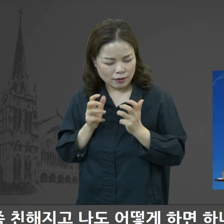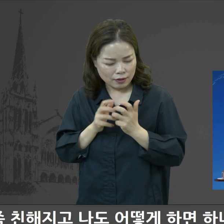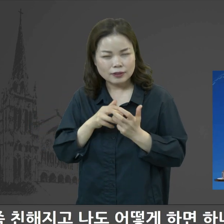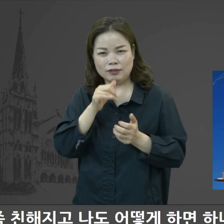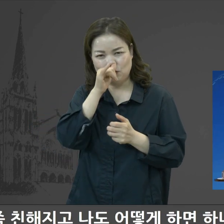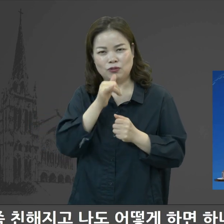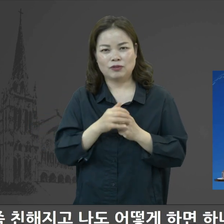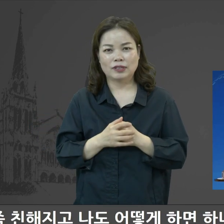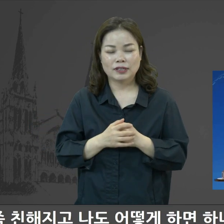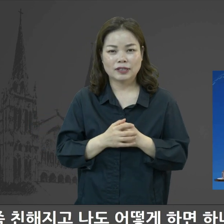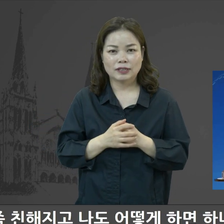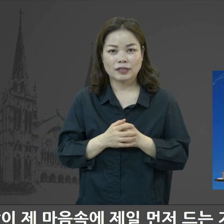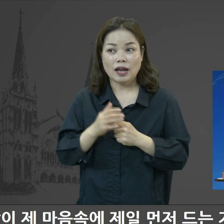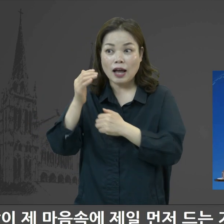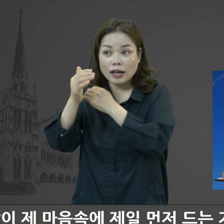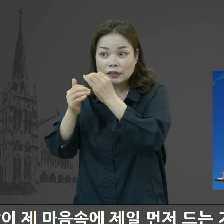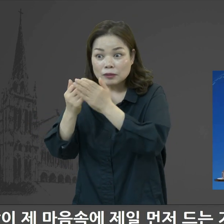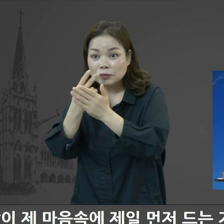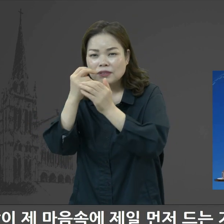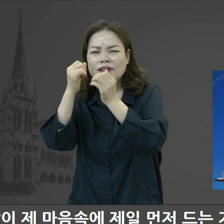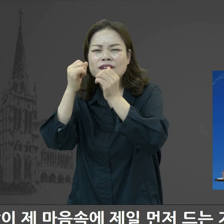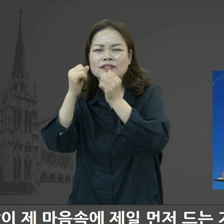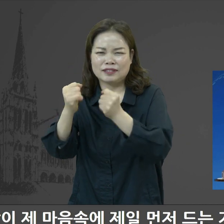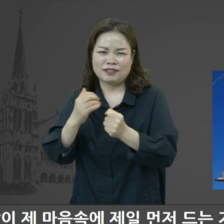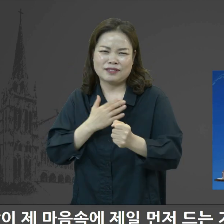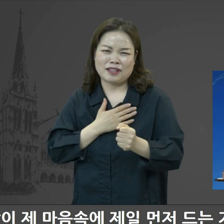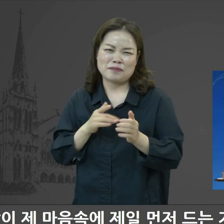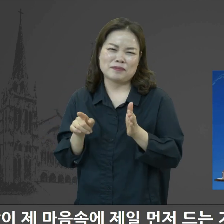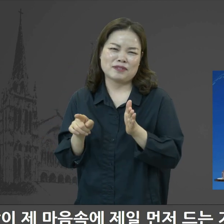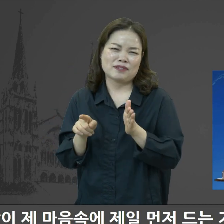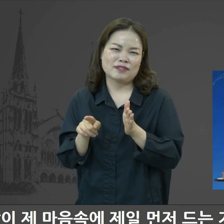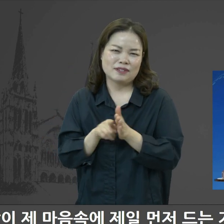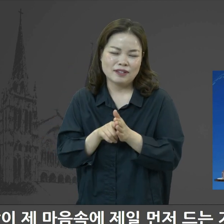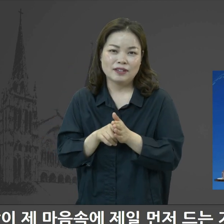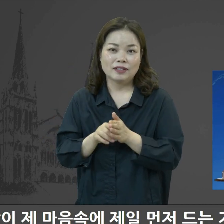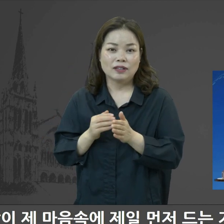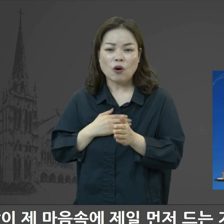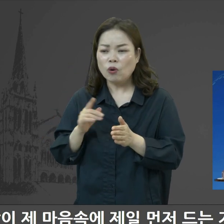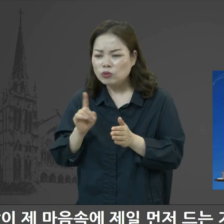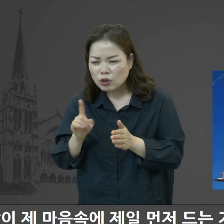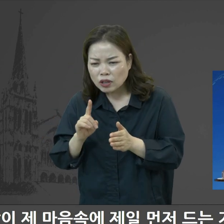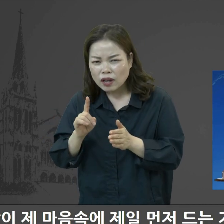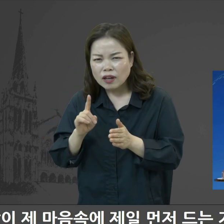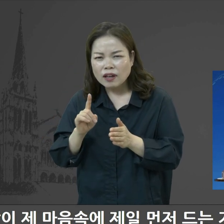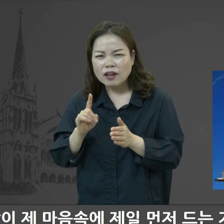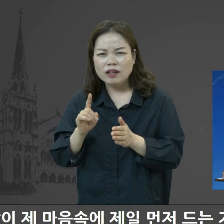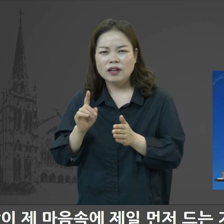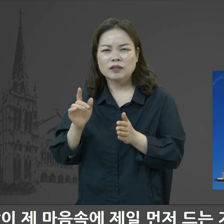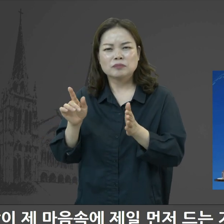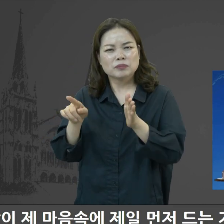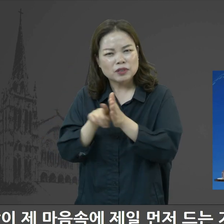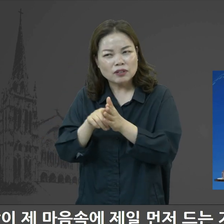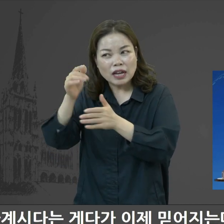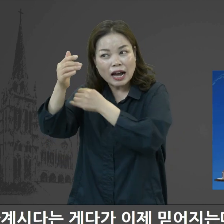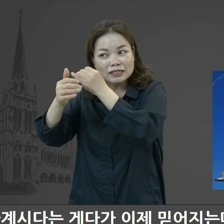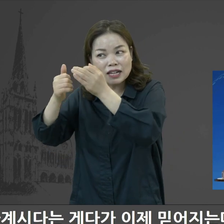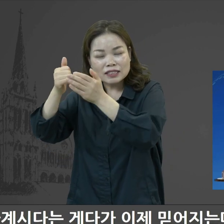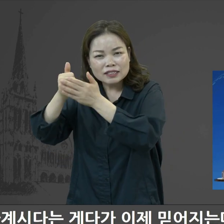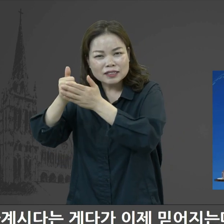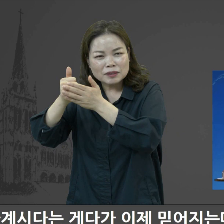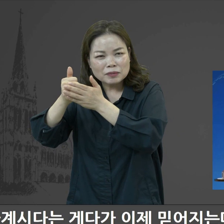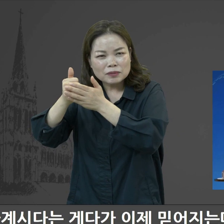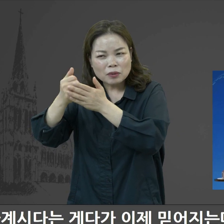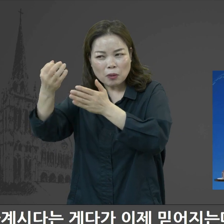거예요. 그래서 정말 하나님이 이제 살아계시다는 게 내가 이제 믿어지는데, 그러면 내가 어떻게 믿어야 하나님 좀